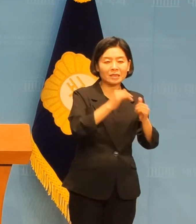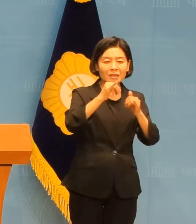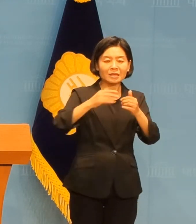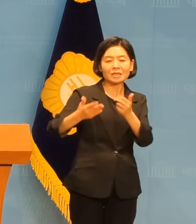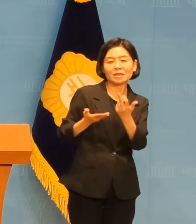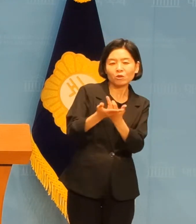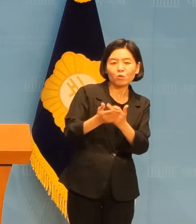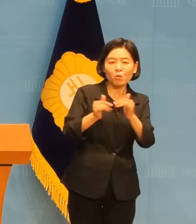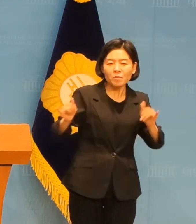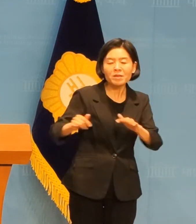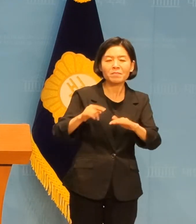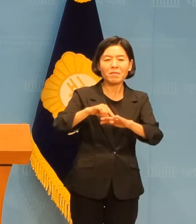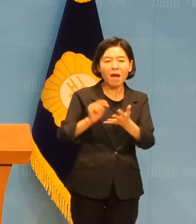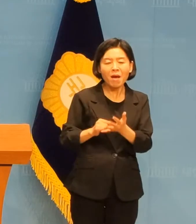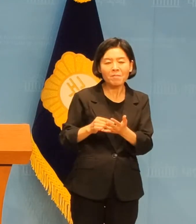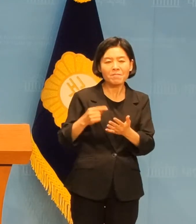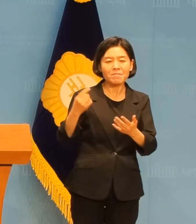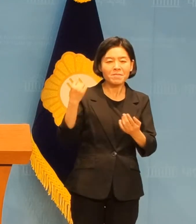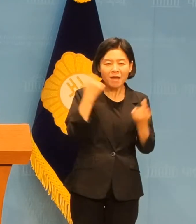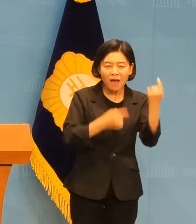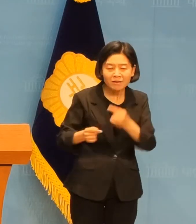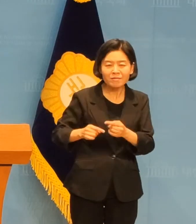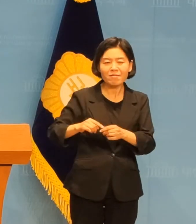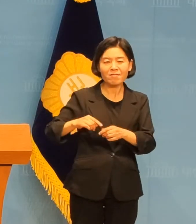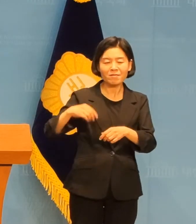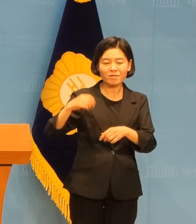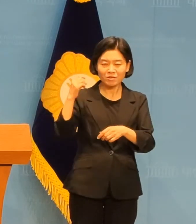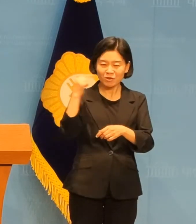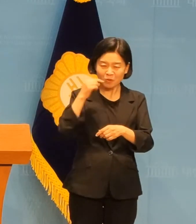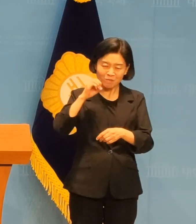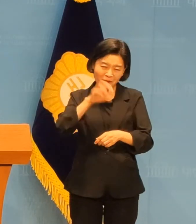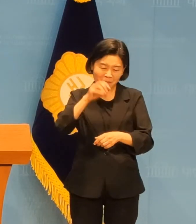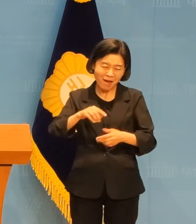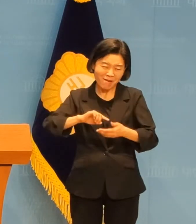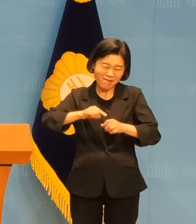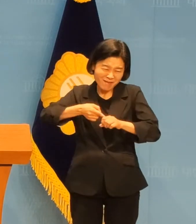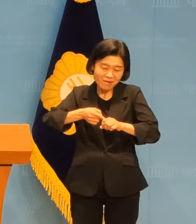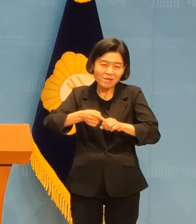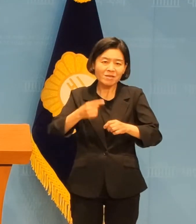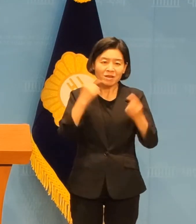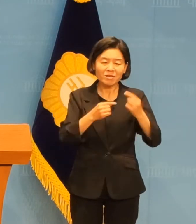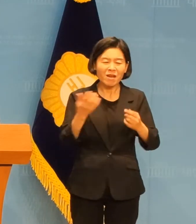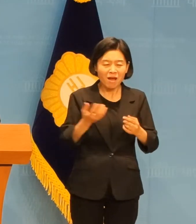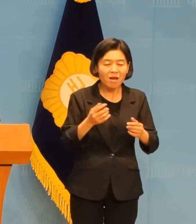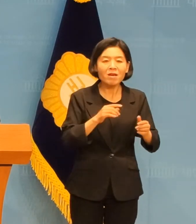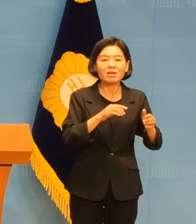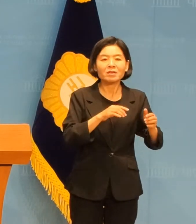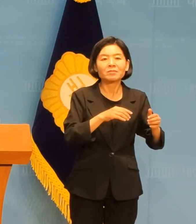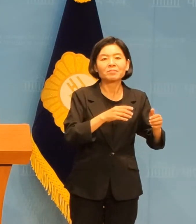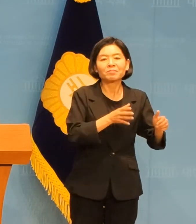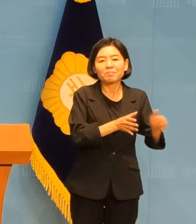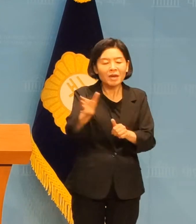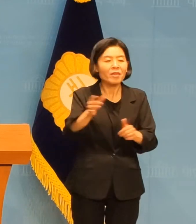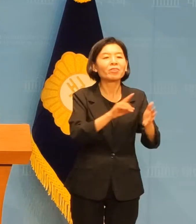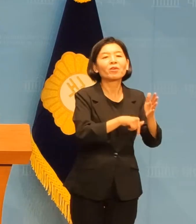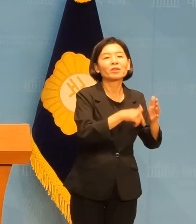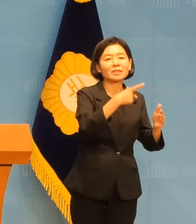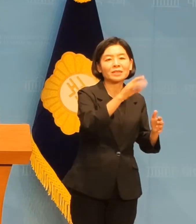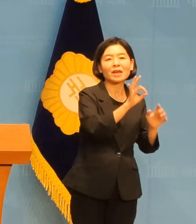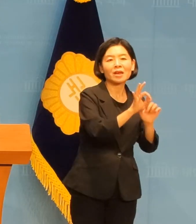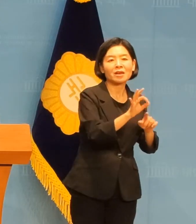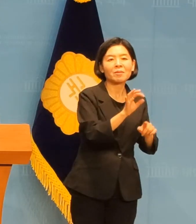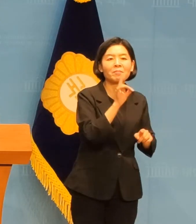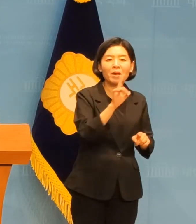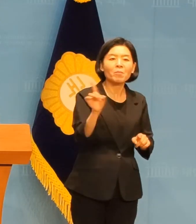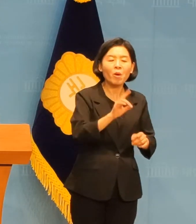대표가 응당한 사죄와 반성은커녕 궤변으로 일관하고 있습니다. 장동혁 대표는 어제